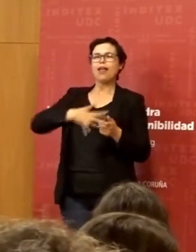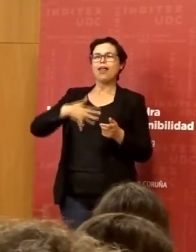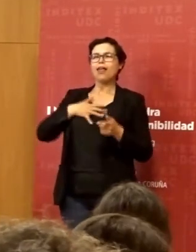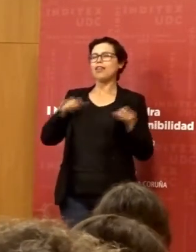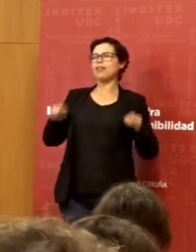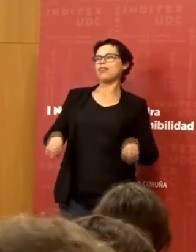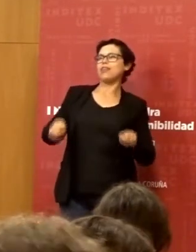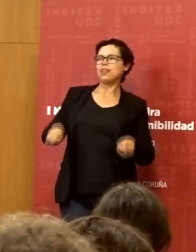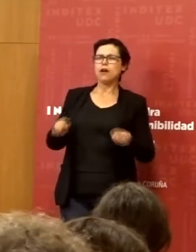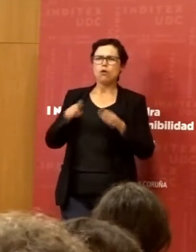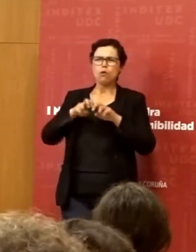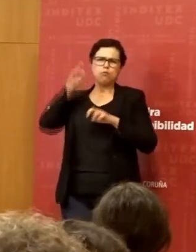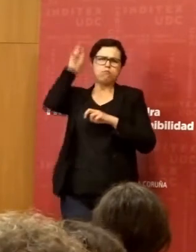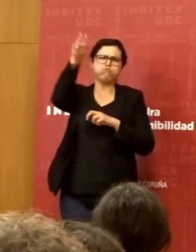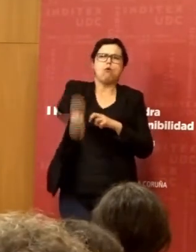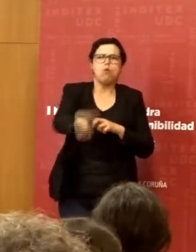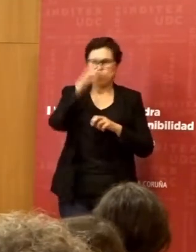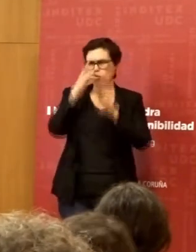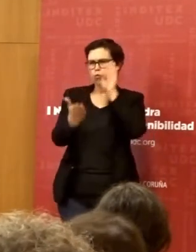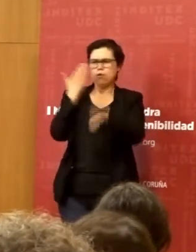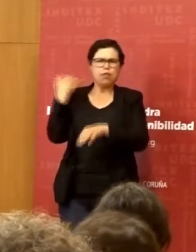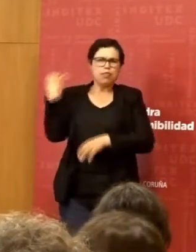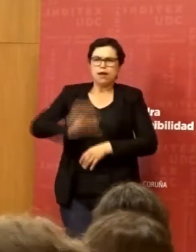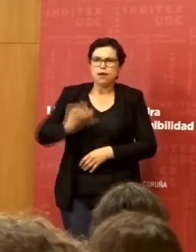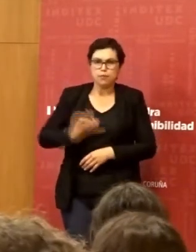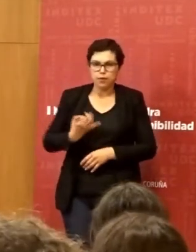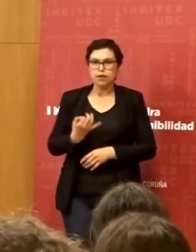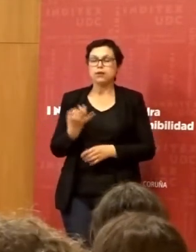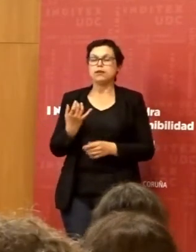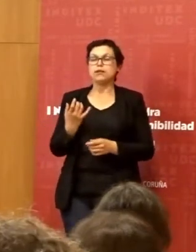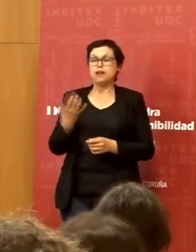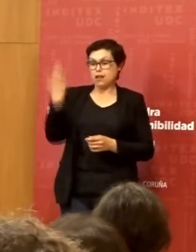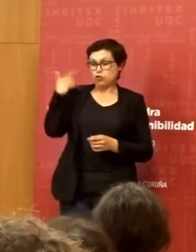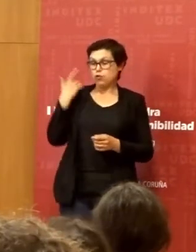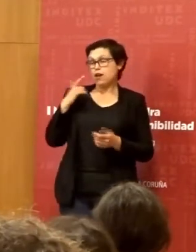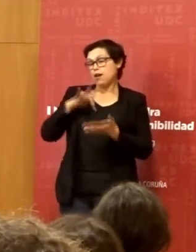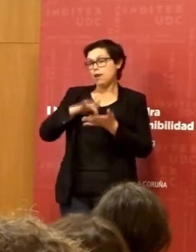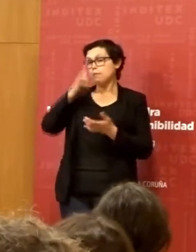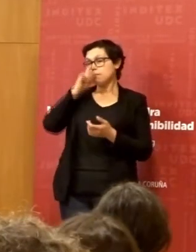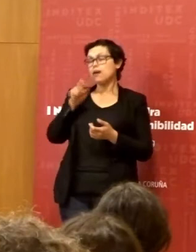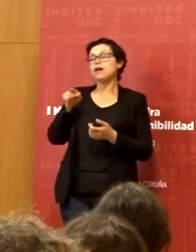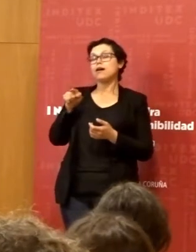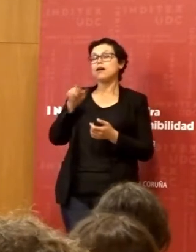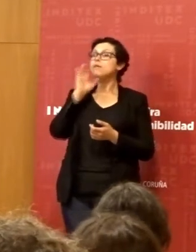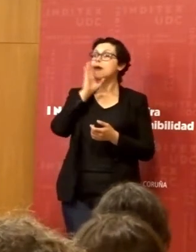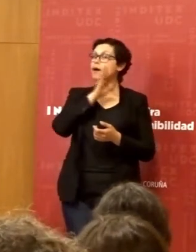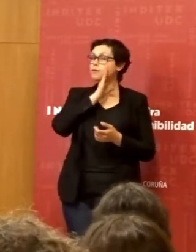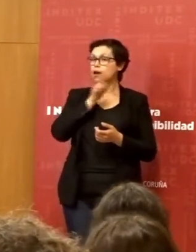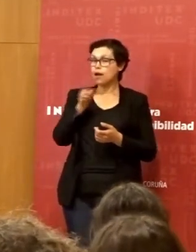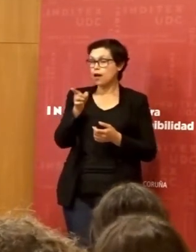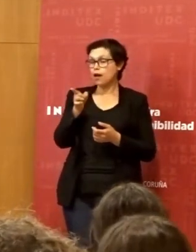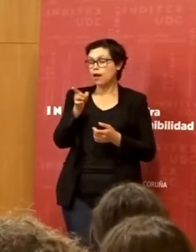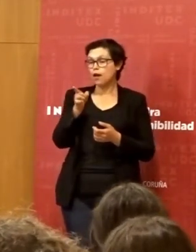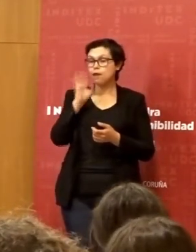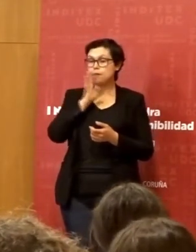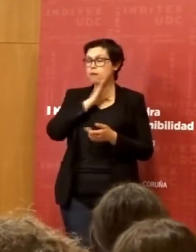las oportunidades posibles de mejorar su formación. Yo el otro día estaba con una madre que tiene un